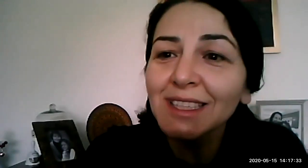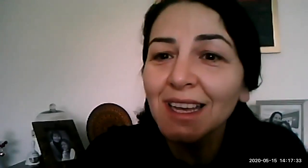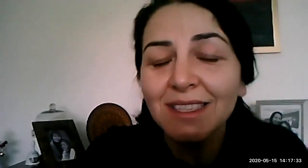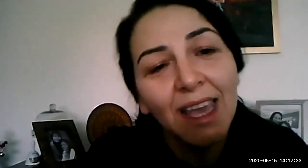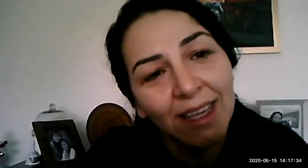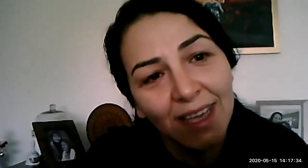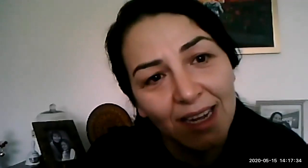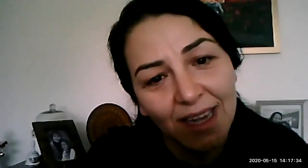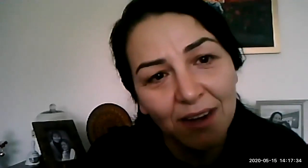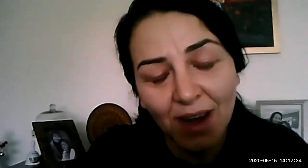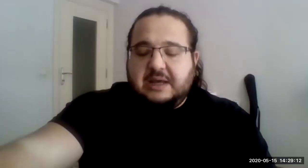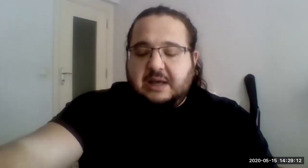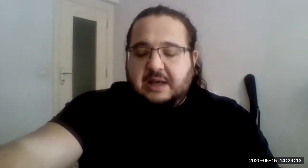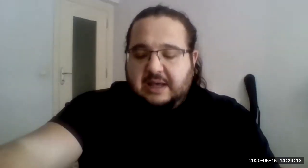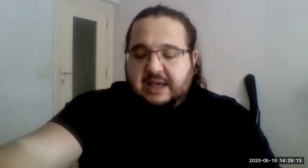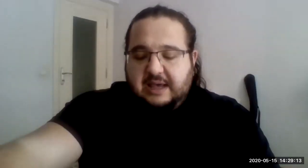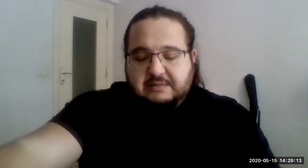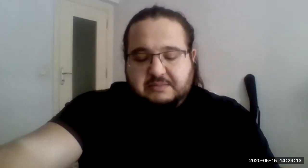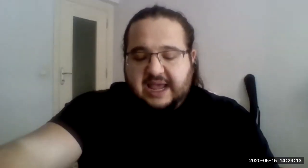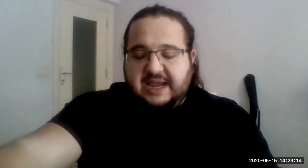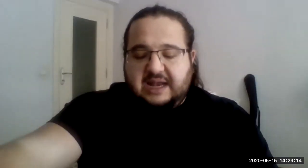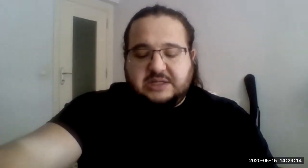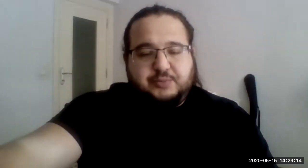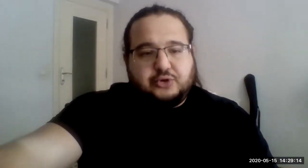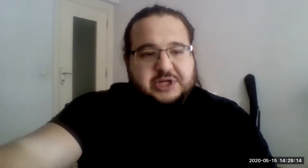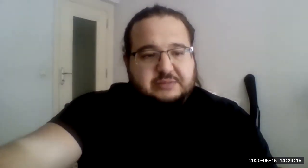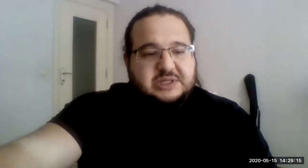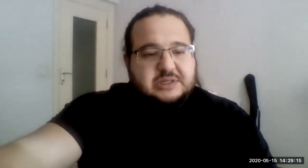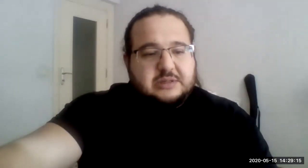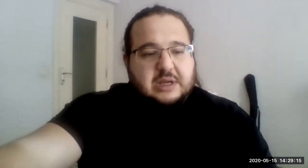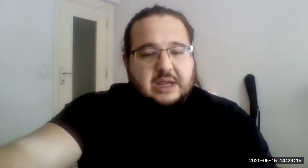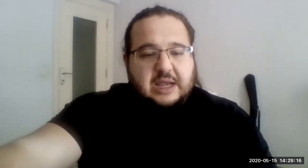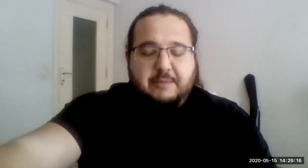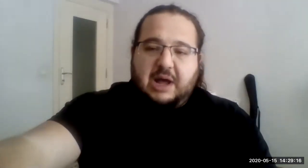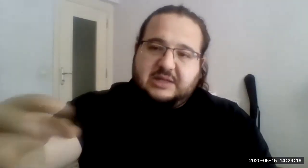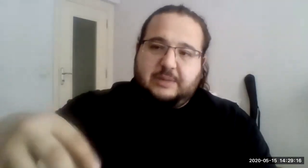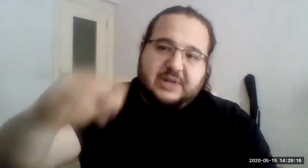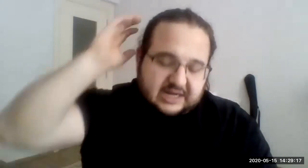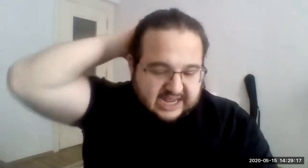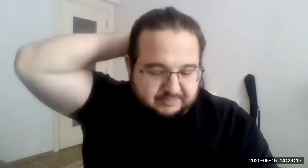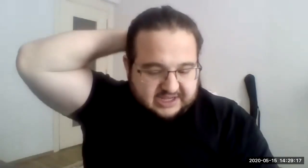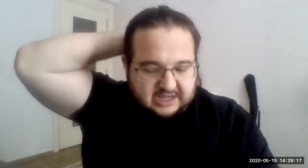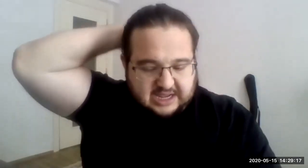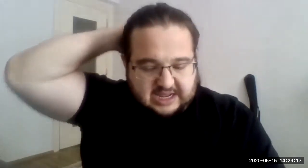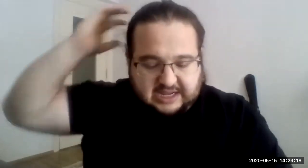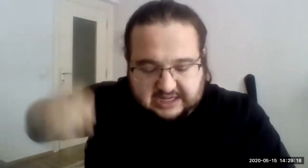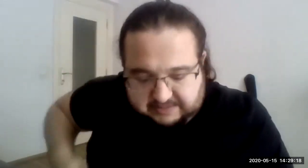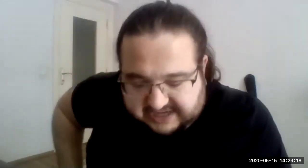yüksek lisanslı engelliler var. Engelli sporcularımız hem altyapılarda hem